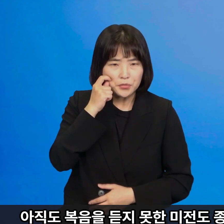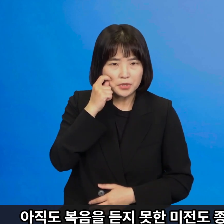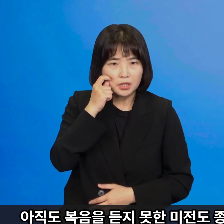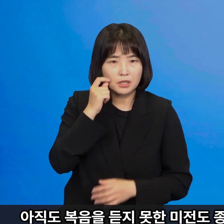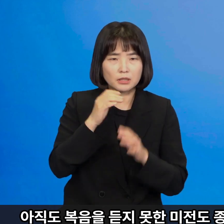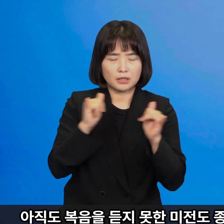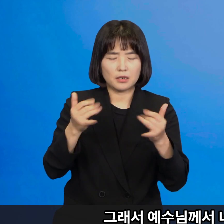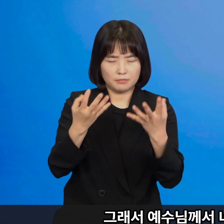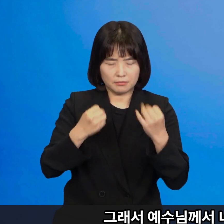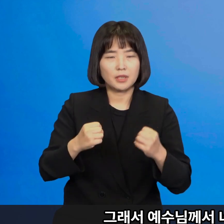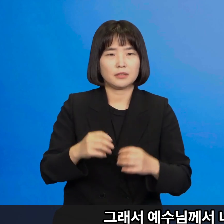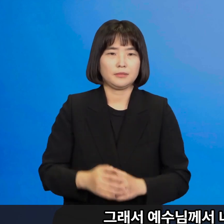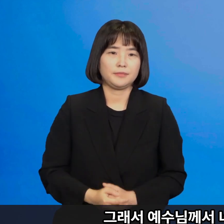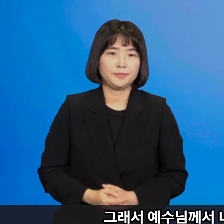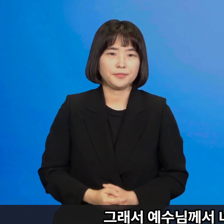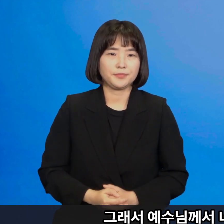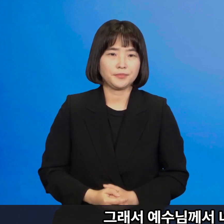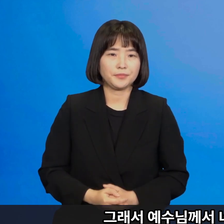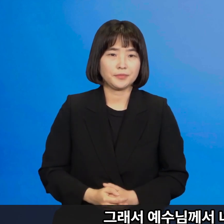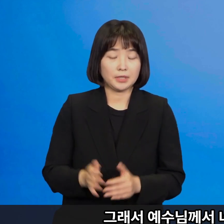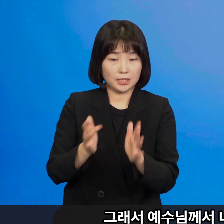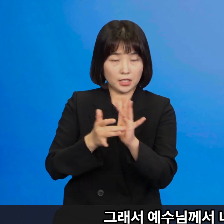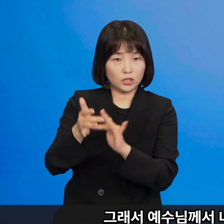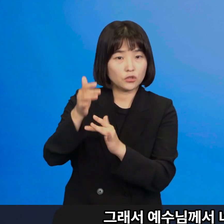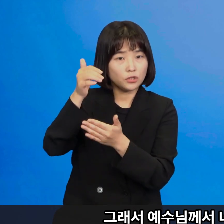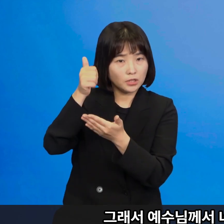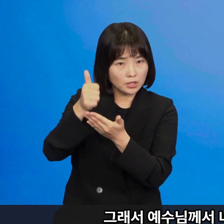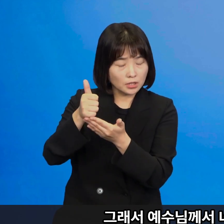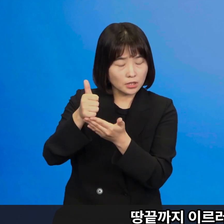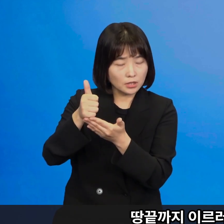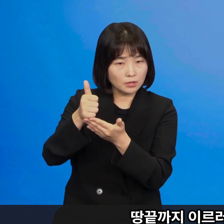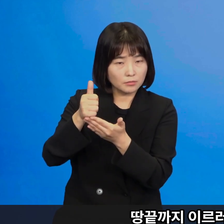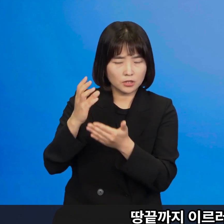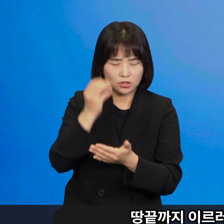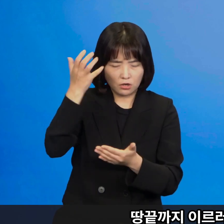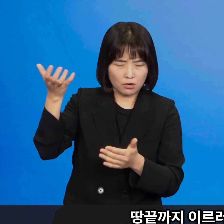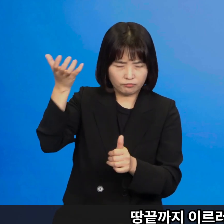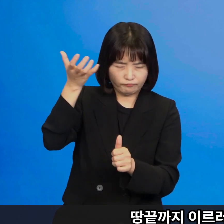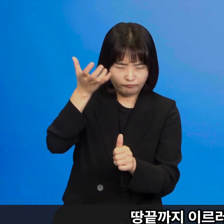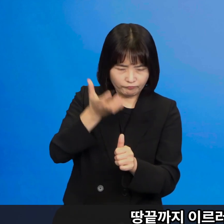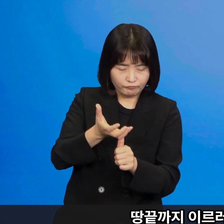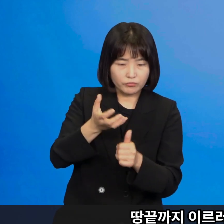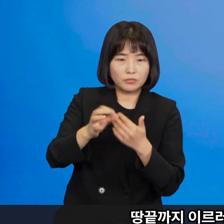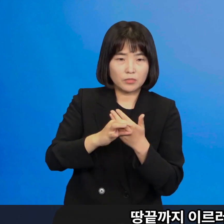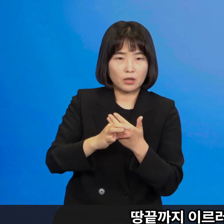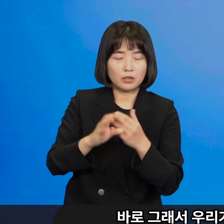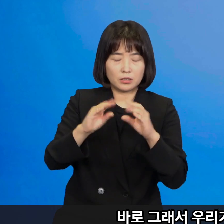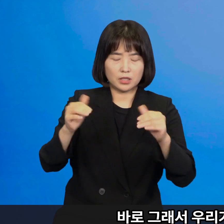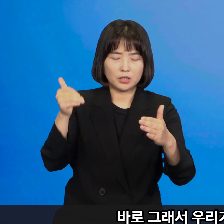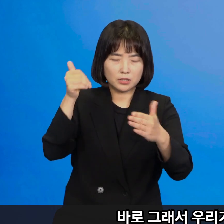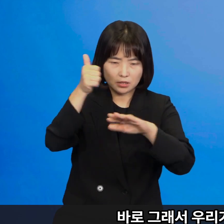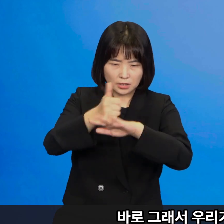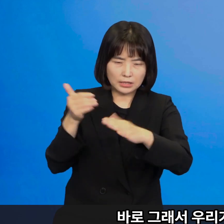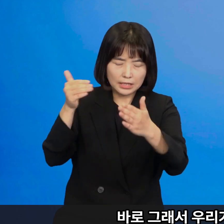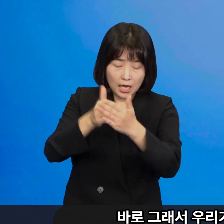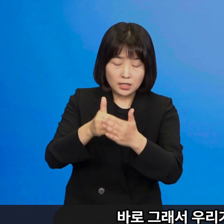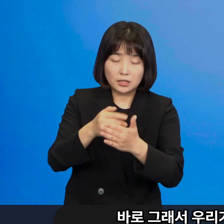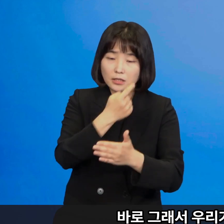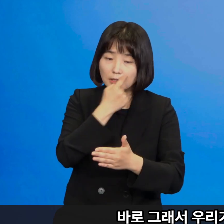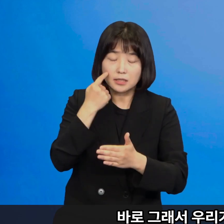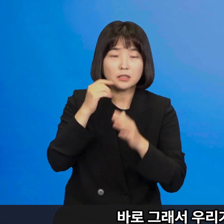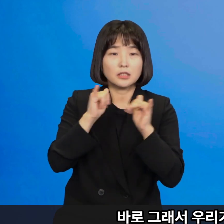많이 있습니다. 그래서 예수님께서 너희에게 성령이 임하면 땅끝까지 이르러 증인이 될 것인데, 바로 그래서